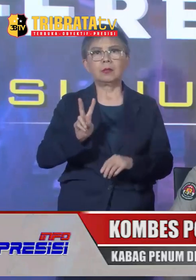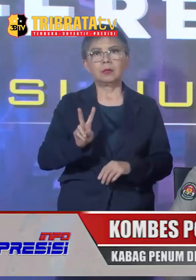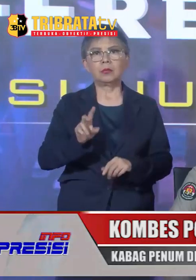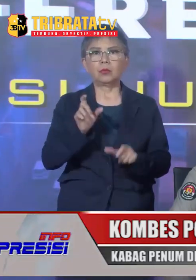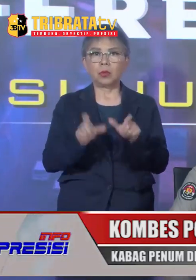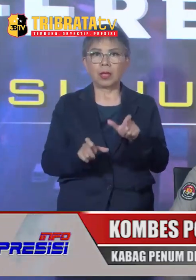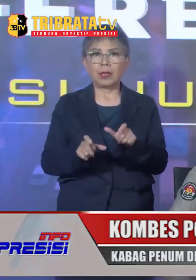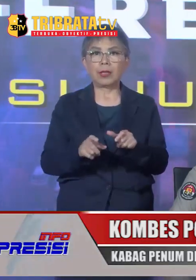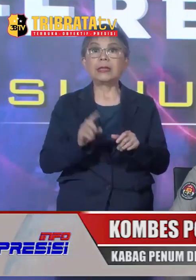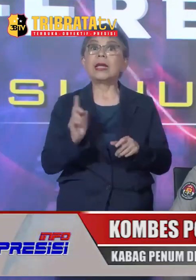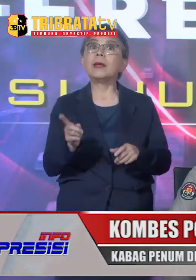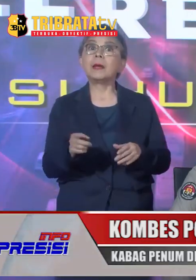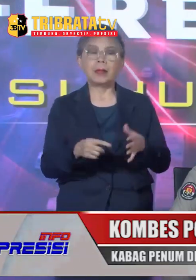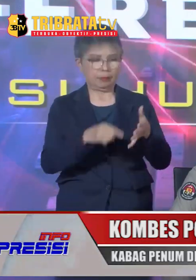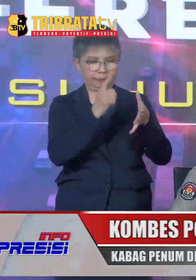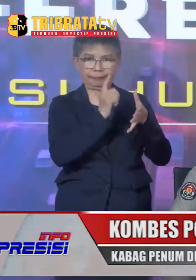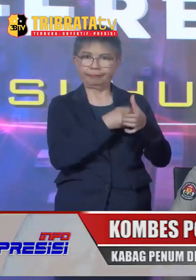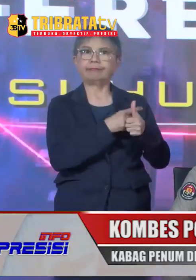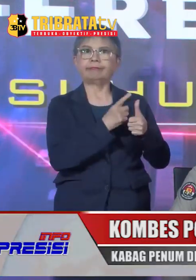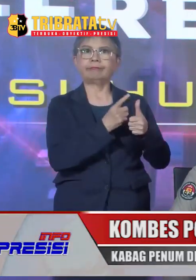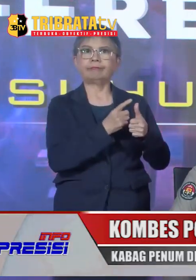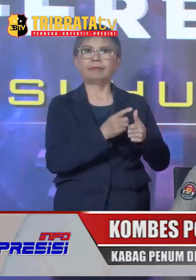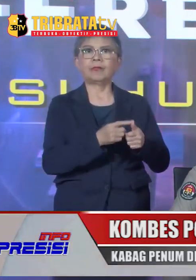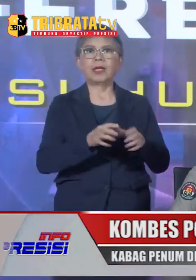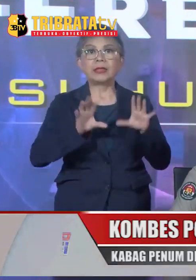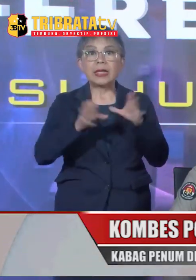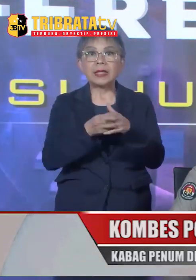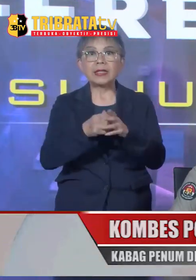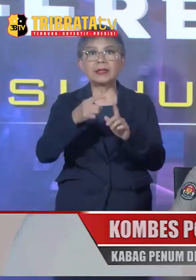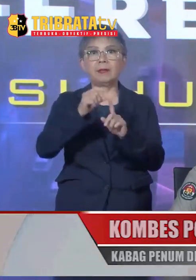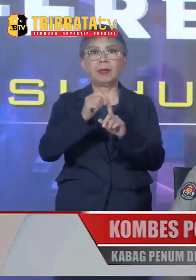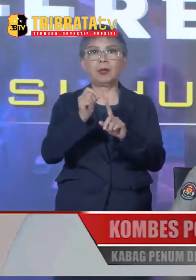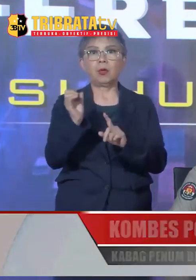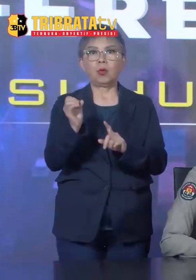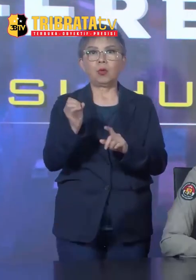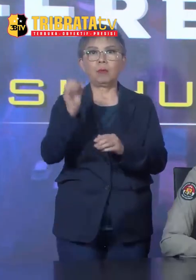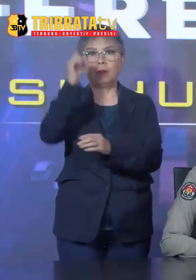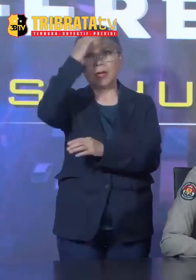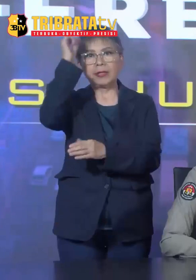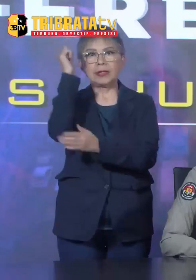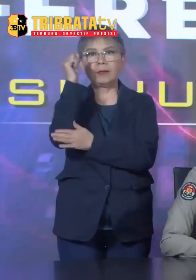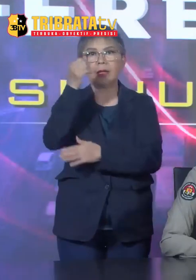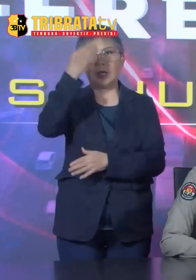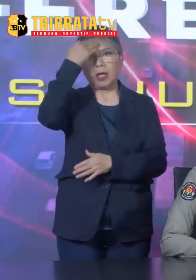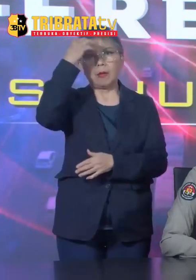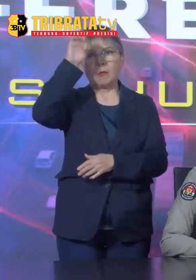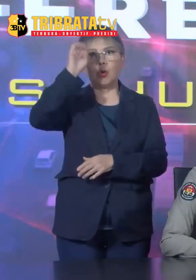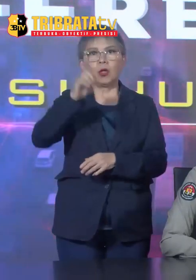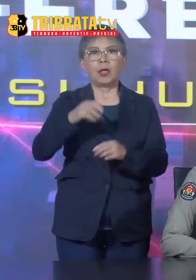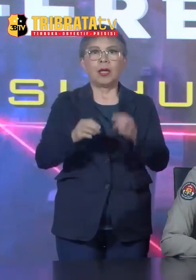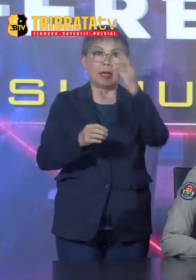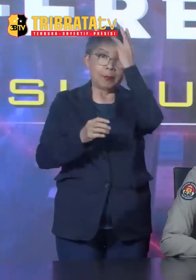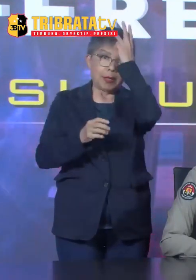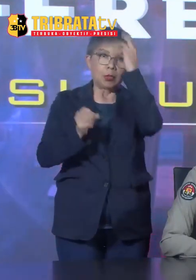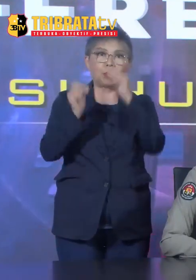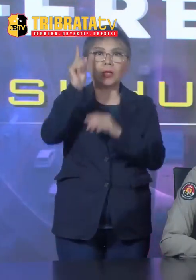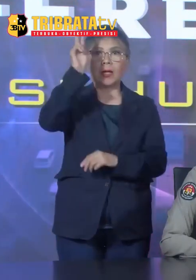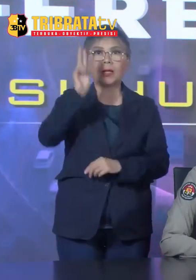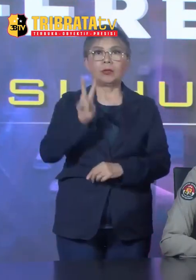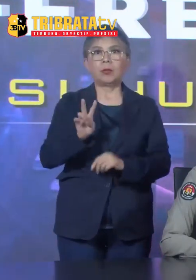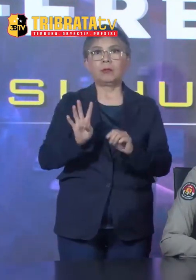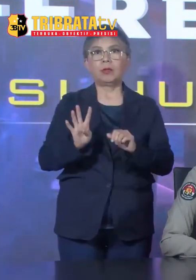1582 orang yang terdiri dari Satgas tppo bareskrim dan Polda Kaltara